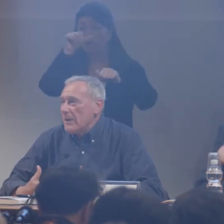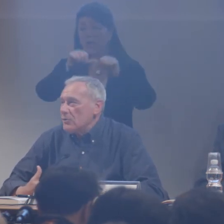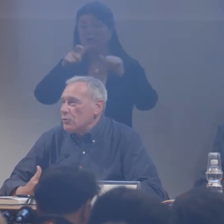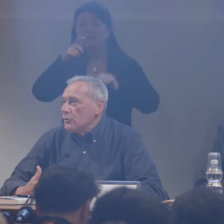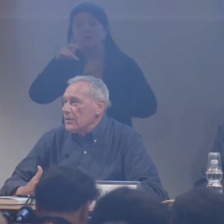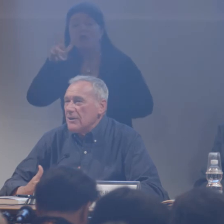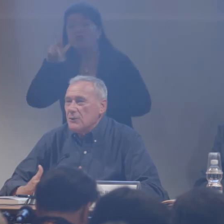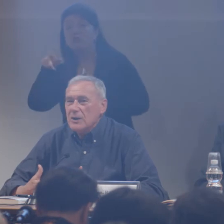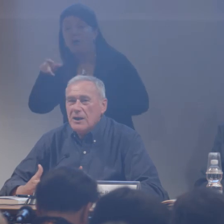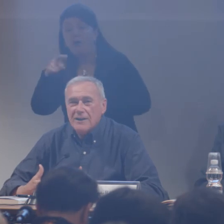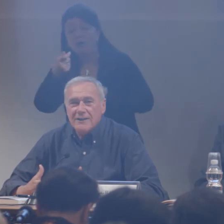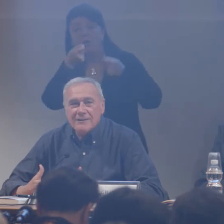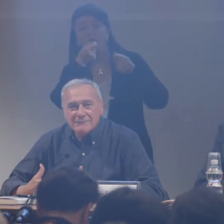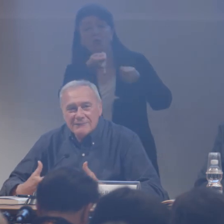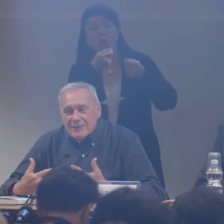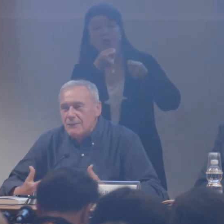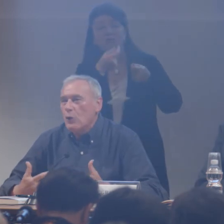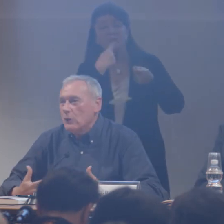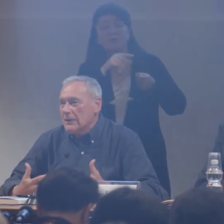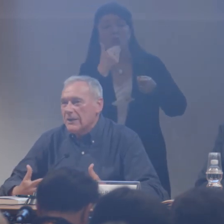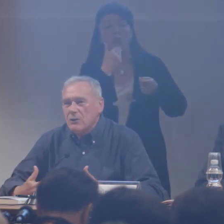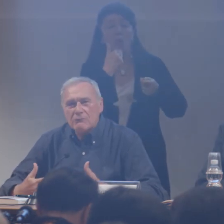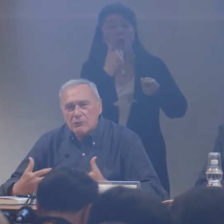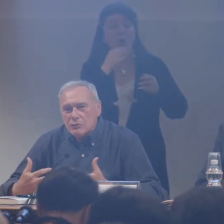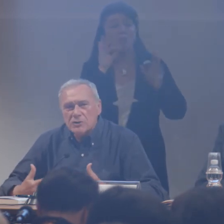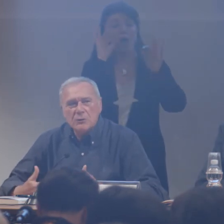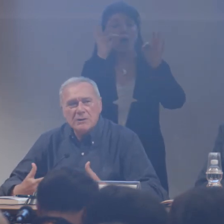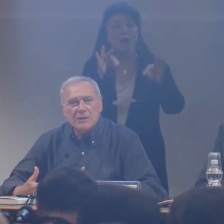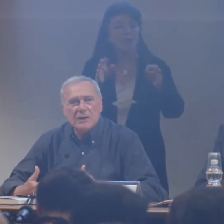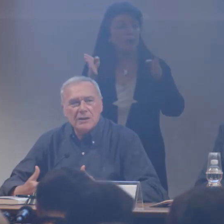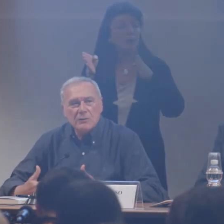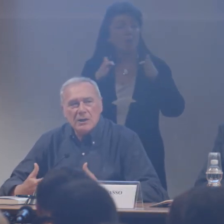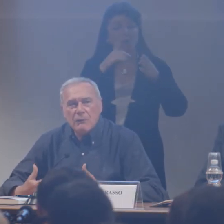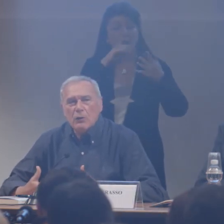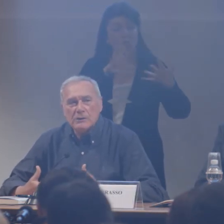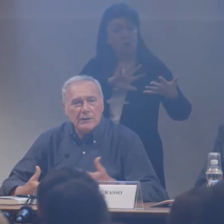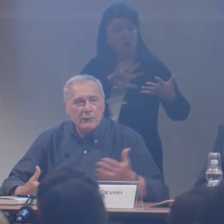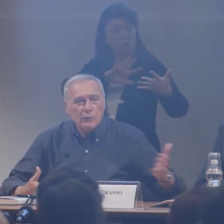il momento di una rivolta,